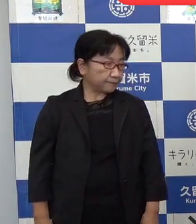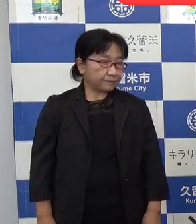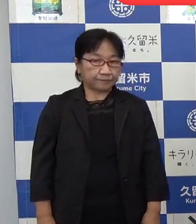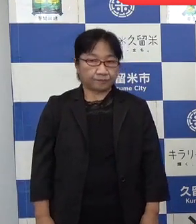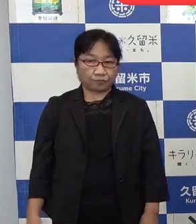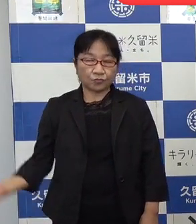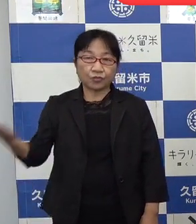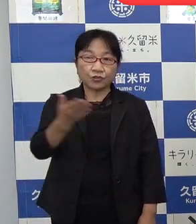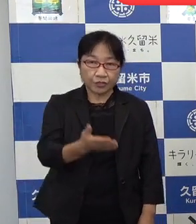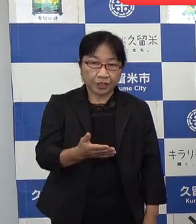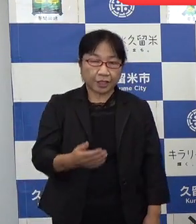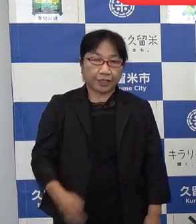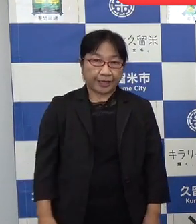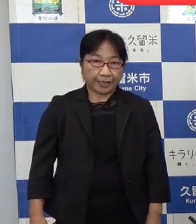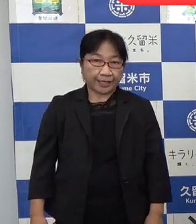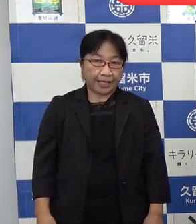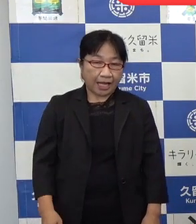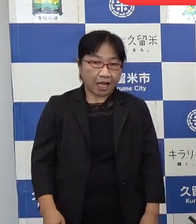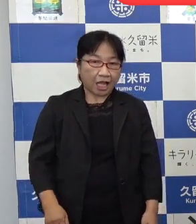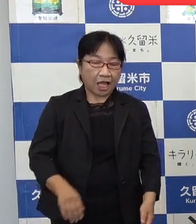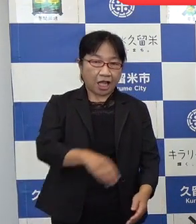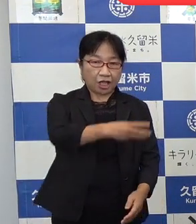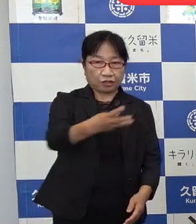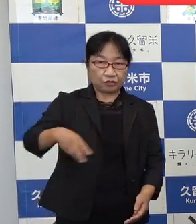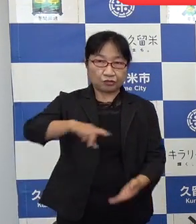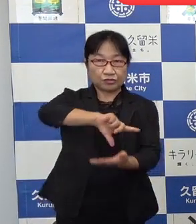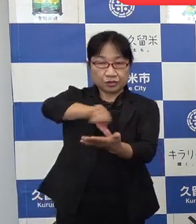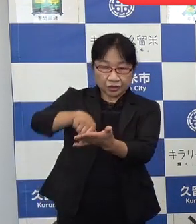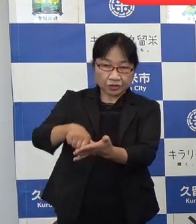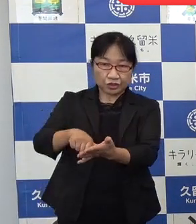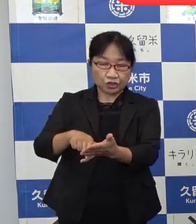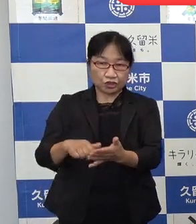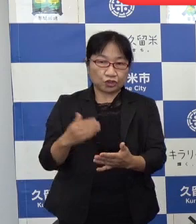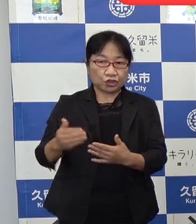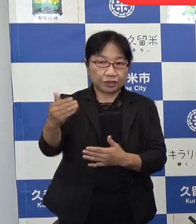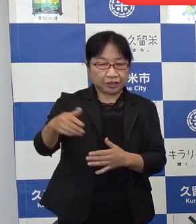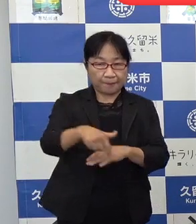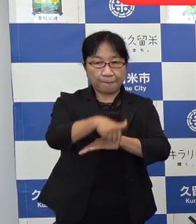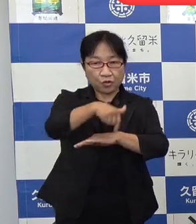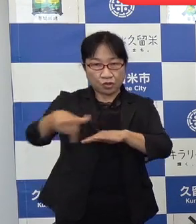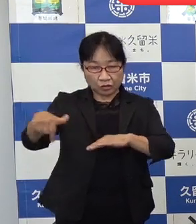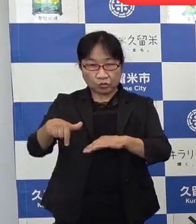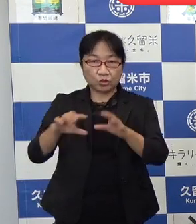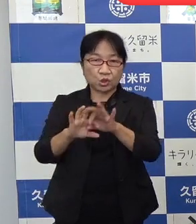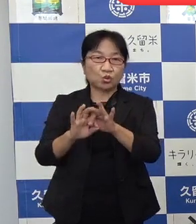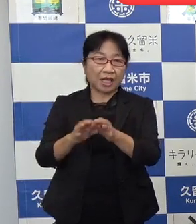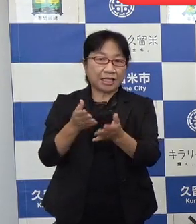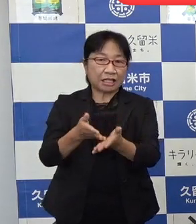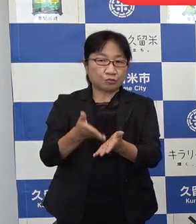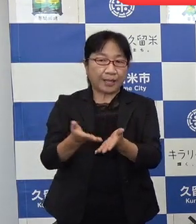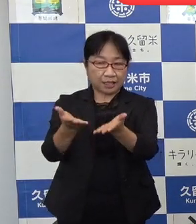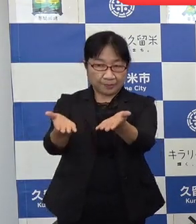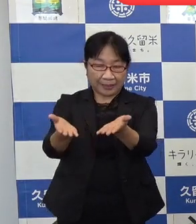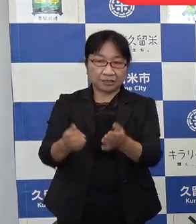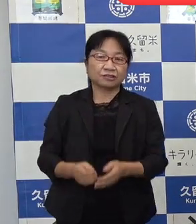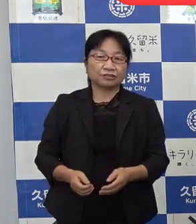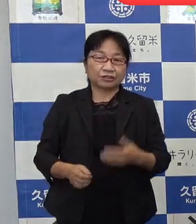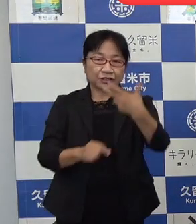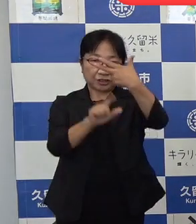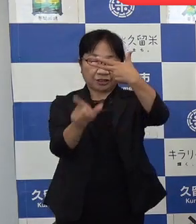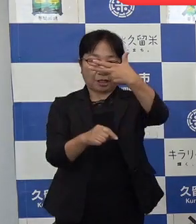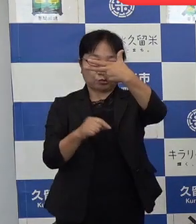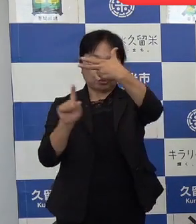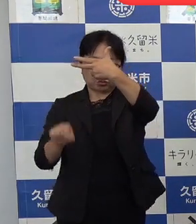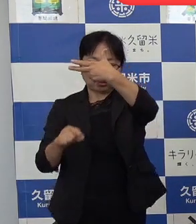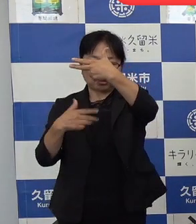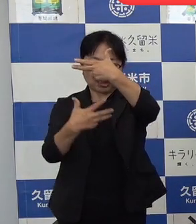続きまして、流域治水推進プロジェクトについて説明を申し上げたいと思います。まず7月18日